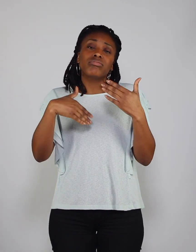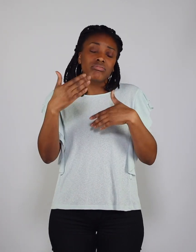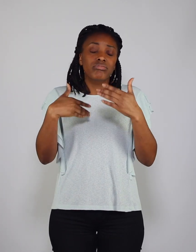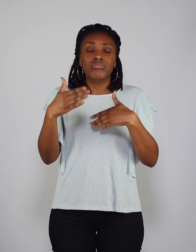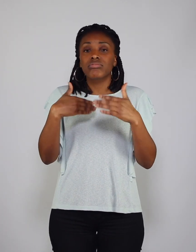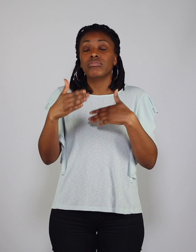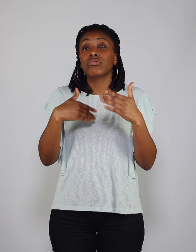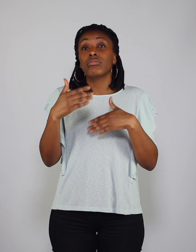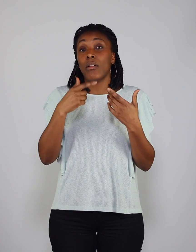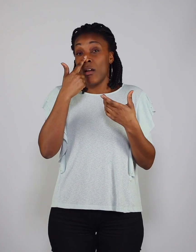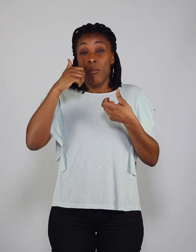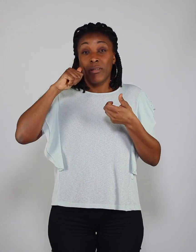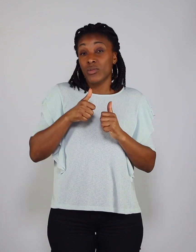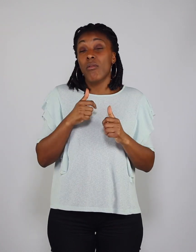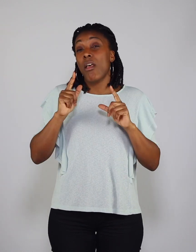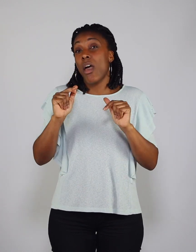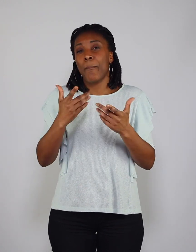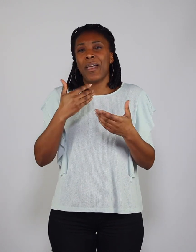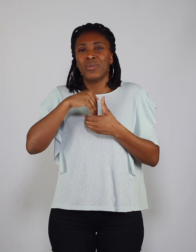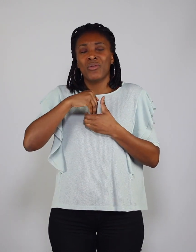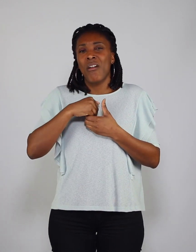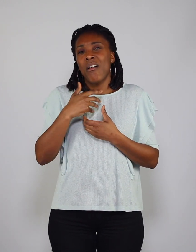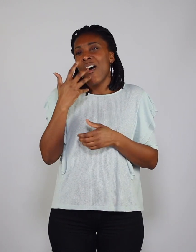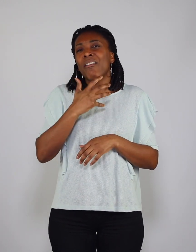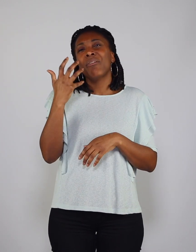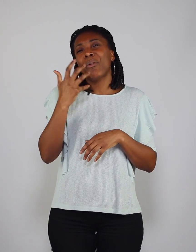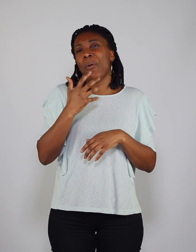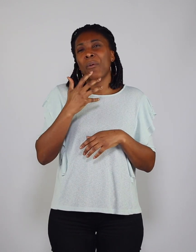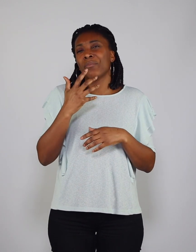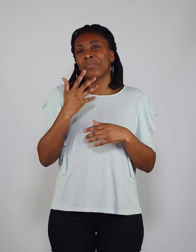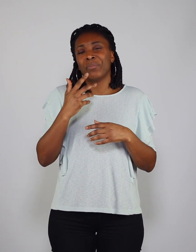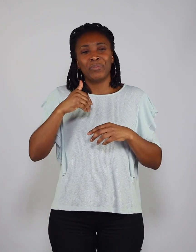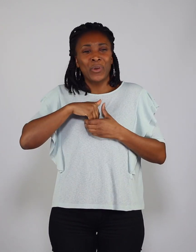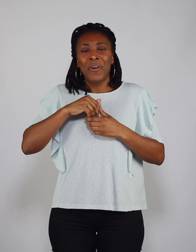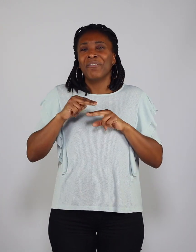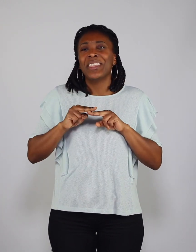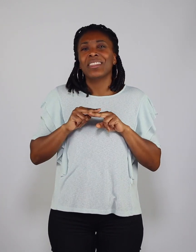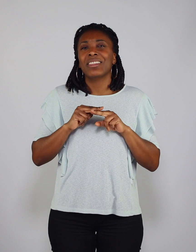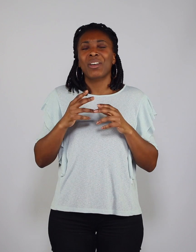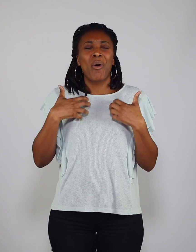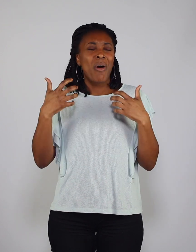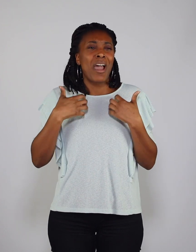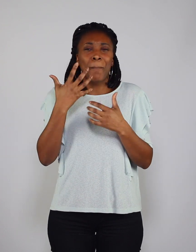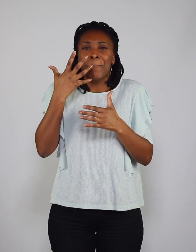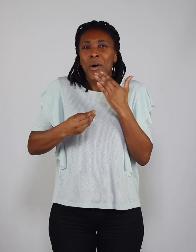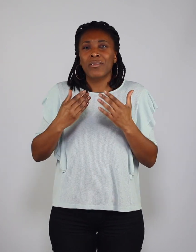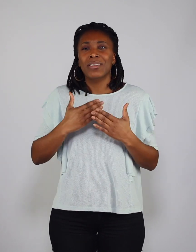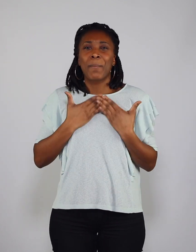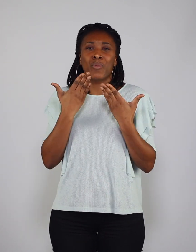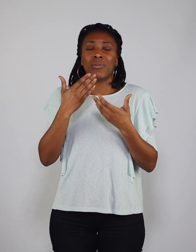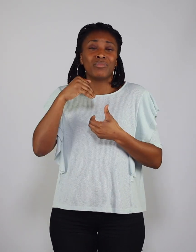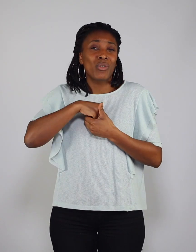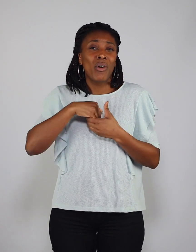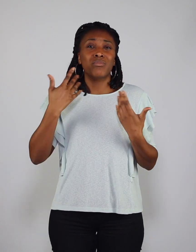sont passées. L'oppression a continué, mais il y a un mal-être qui a grandi en moi. Un vide, une colère, un manque